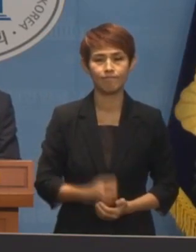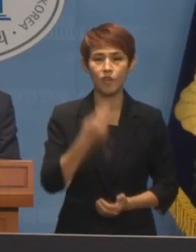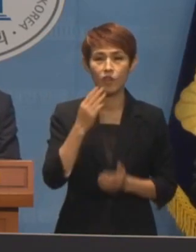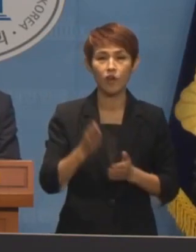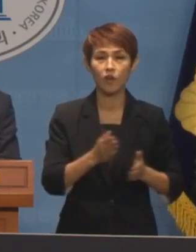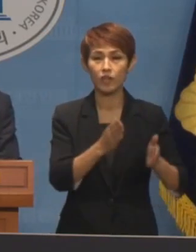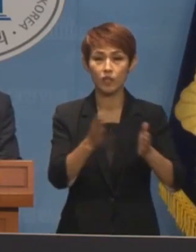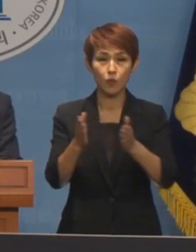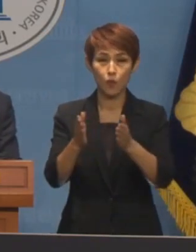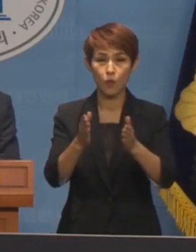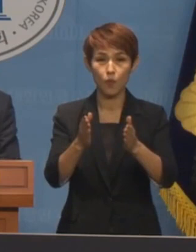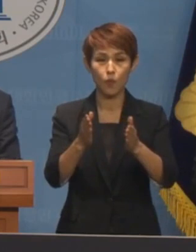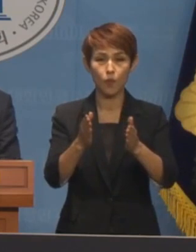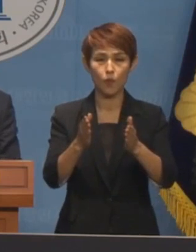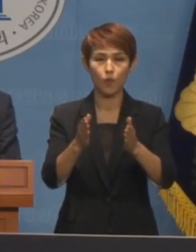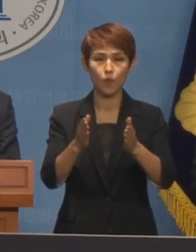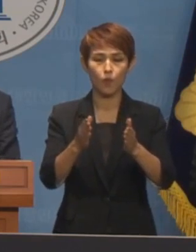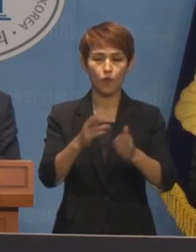경기도의회